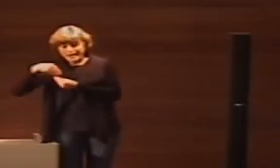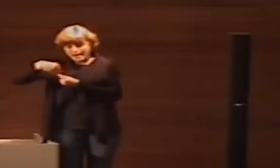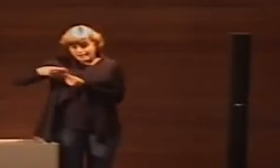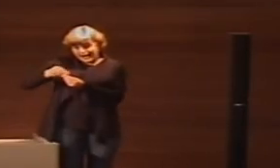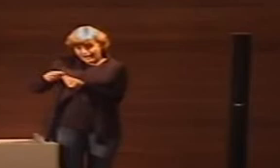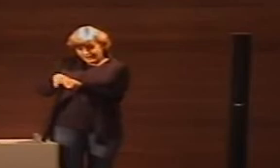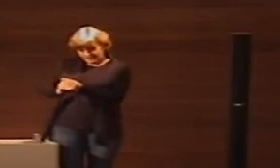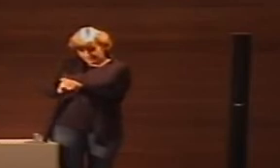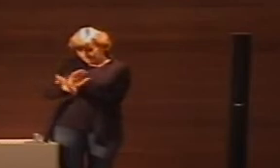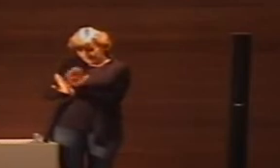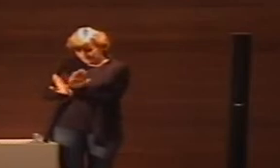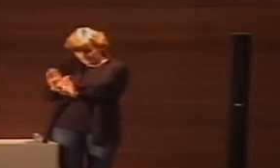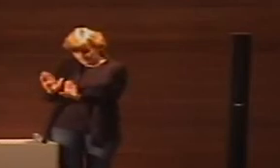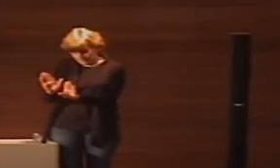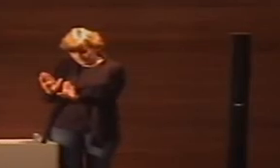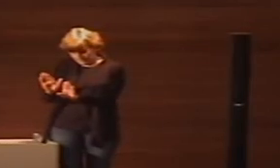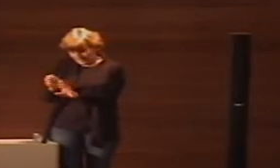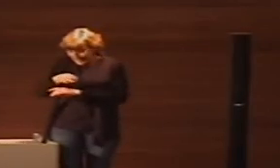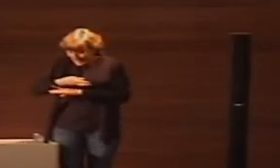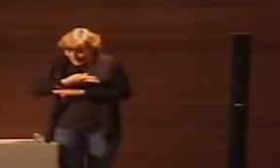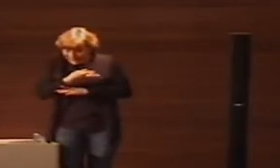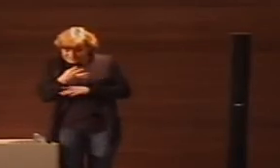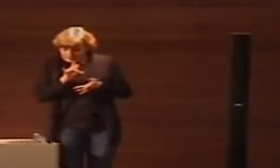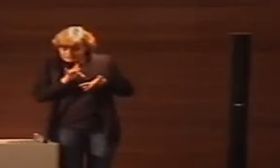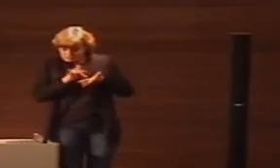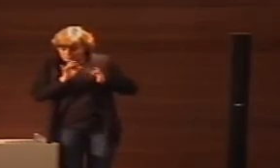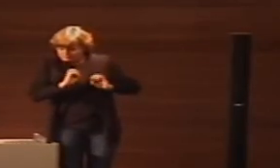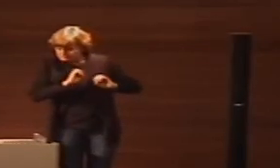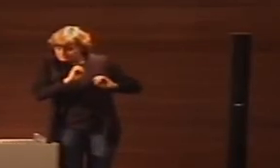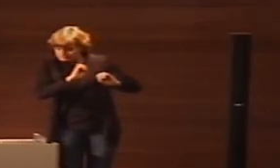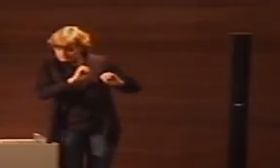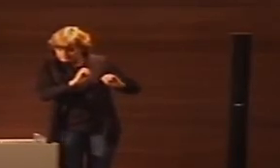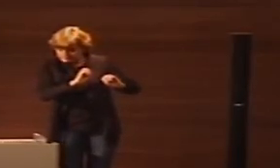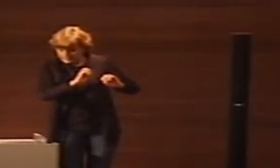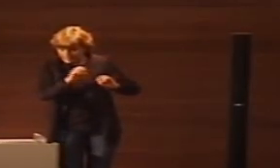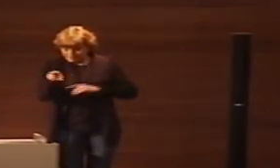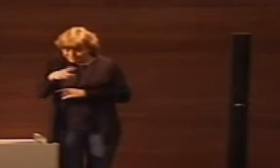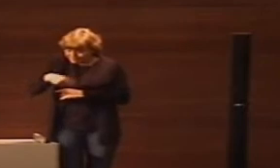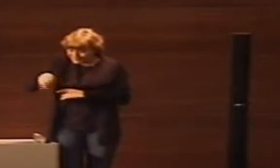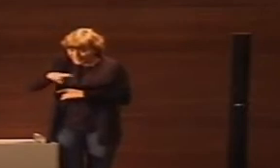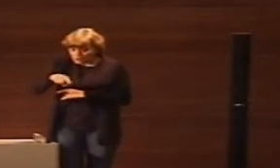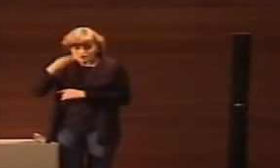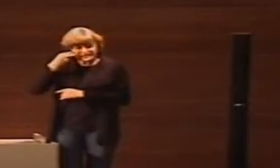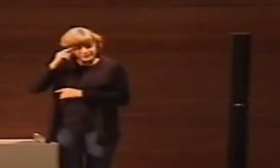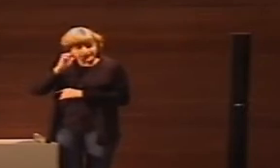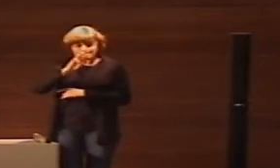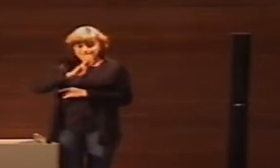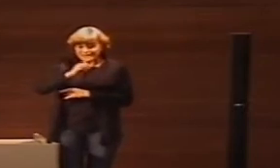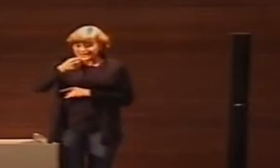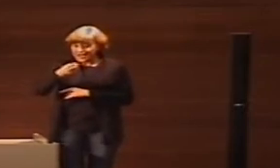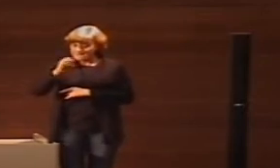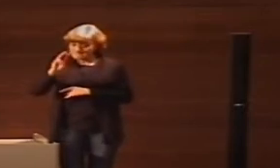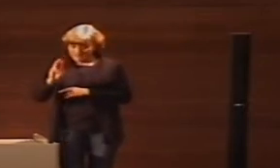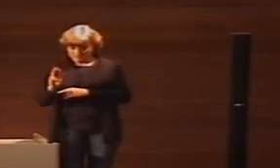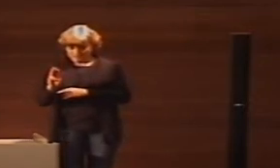En cambio, en materia de residuos, todas basadas en recogida puerta a puerta. Pero ya veis que de los 200 más o menos municipios con recogida puerta a